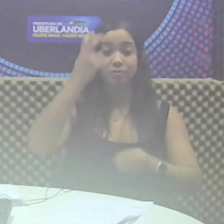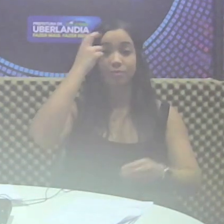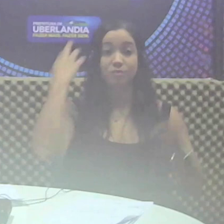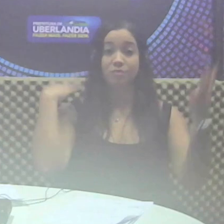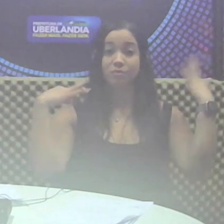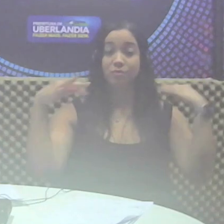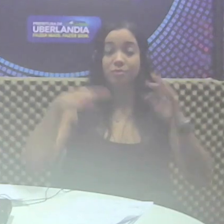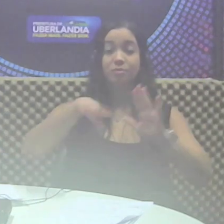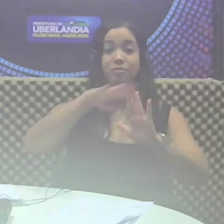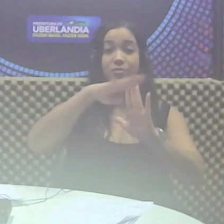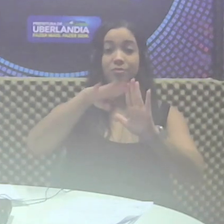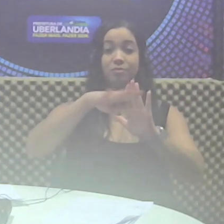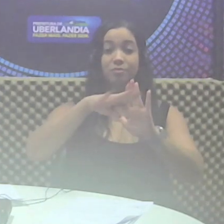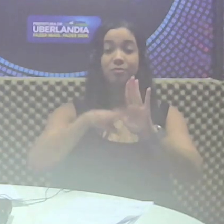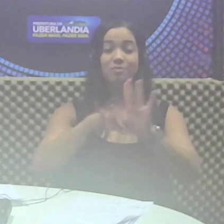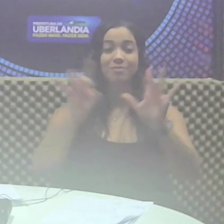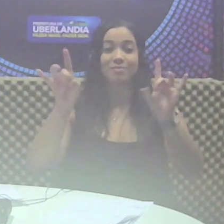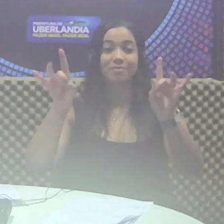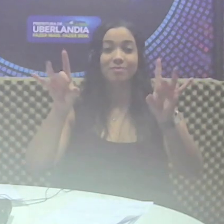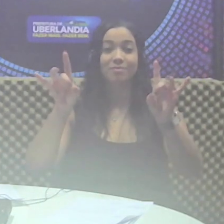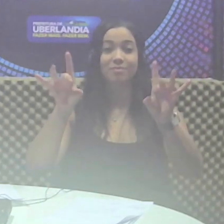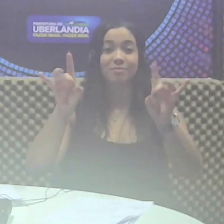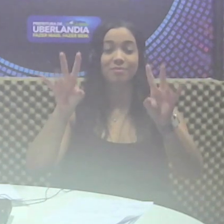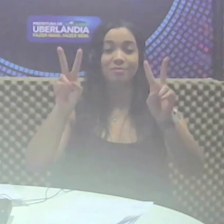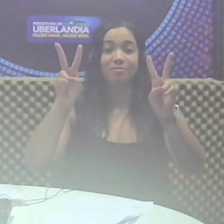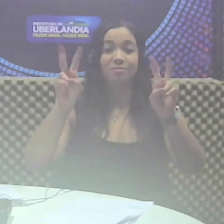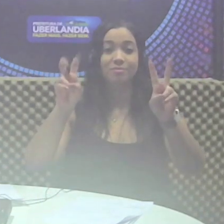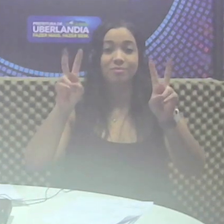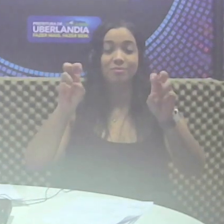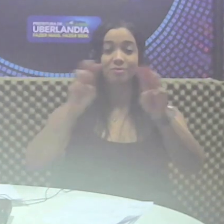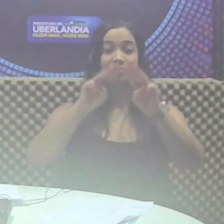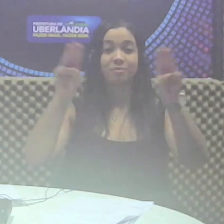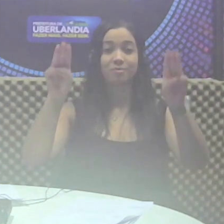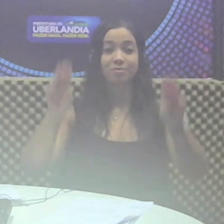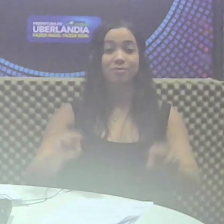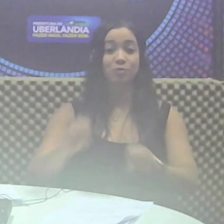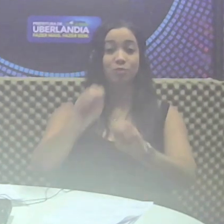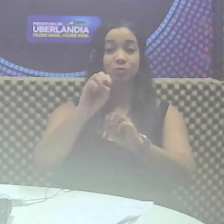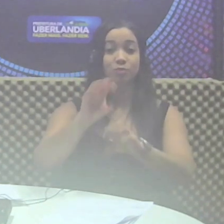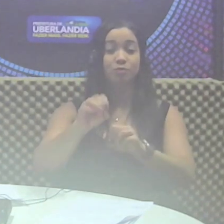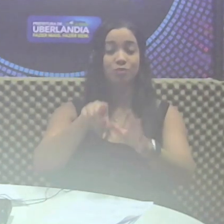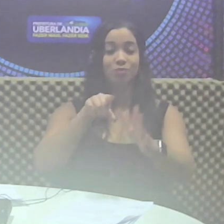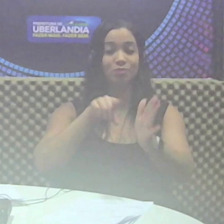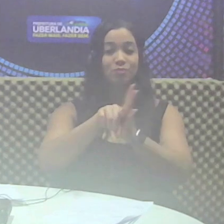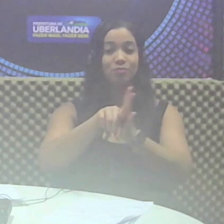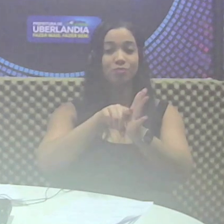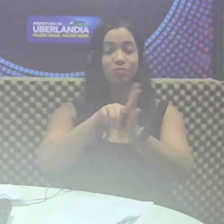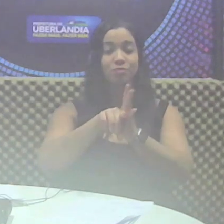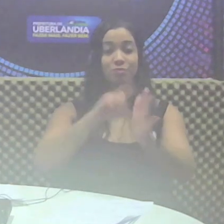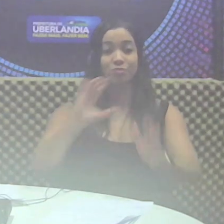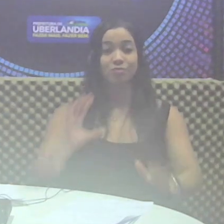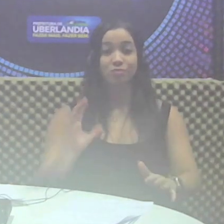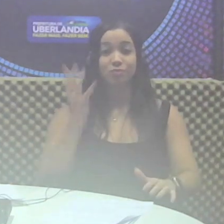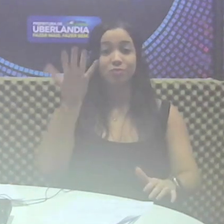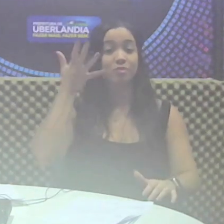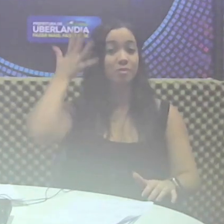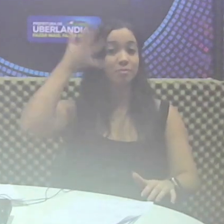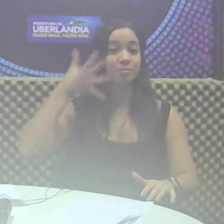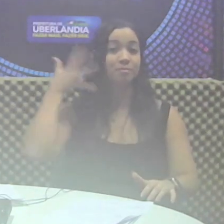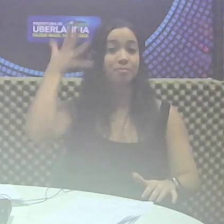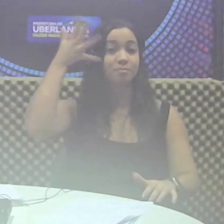uma programação especial. Com o tema Museus, Educação e Pesquisa, serão realizadas